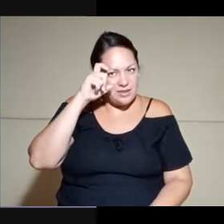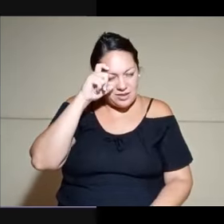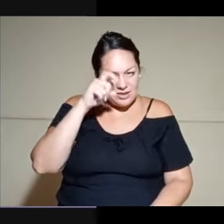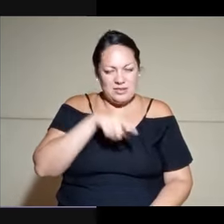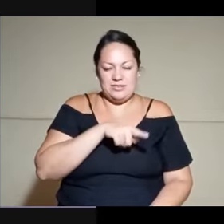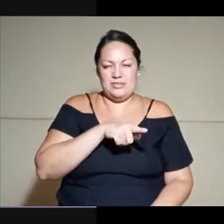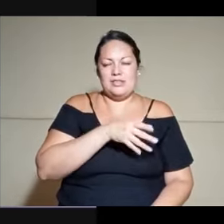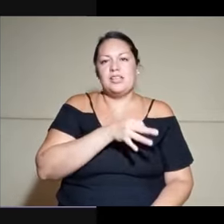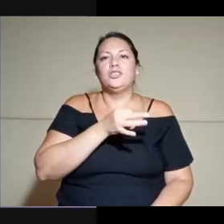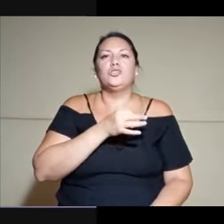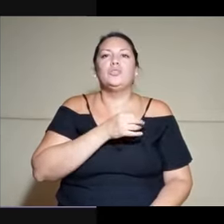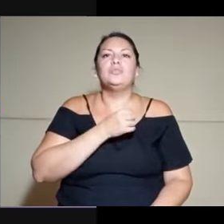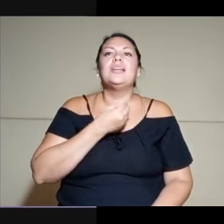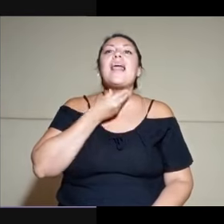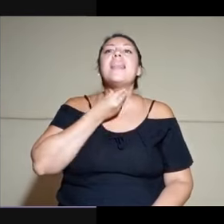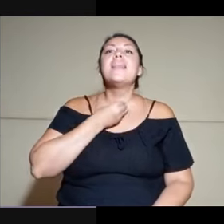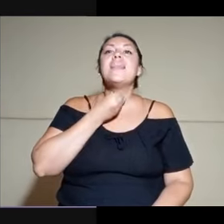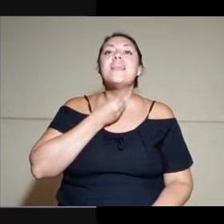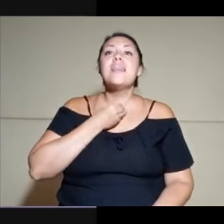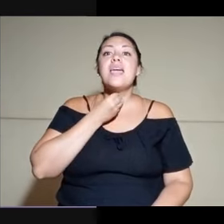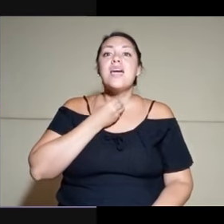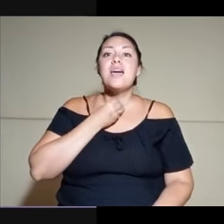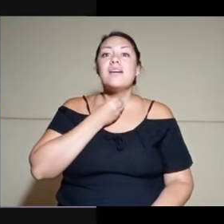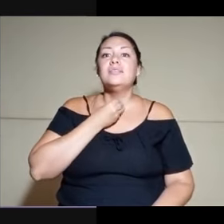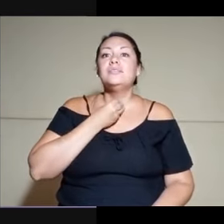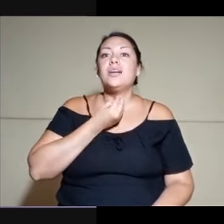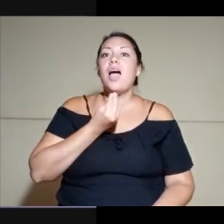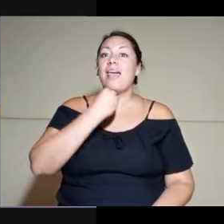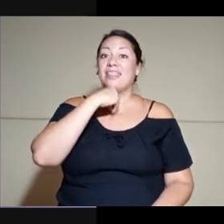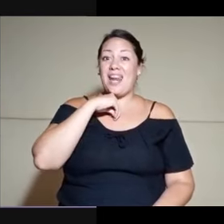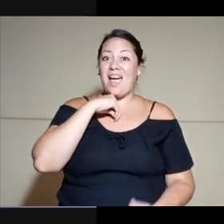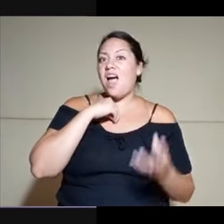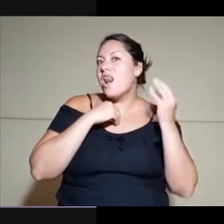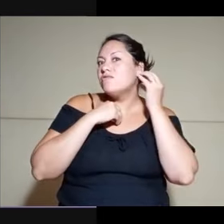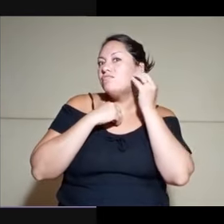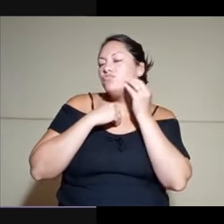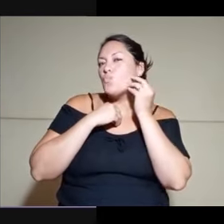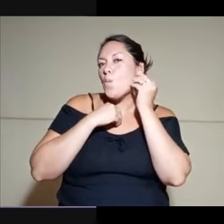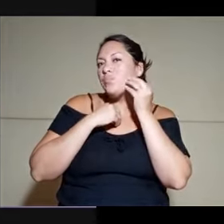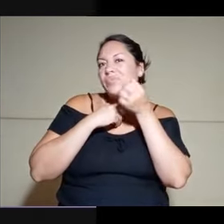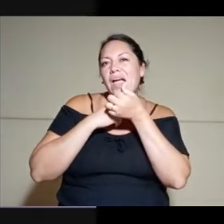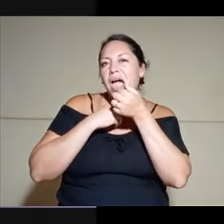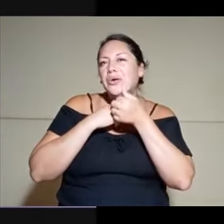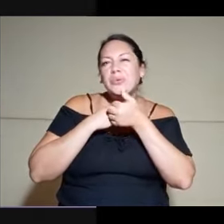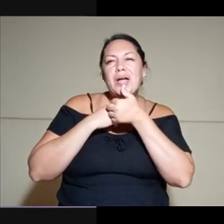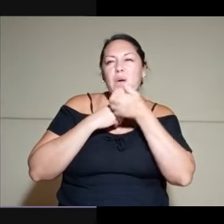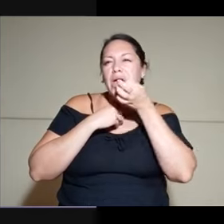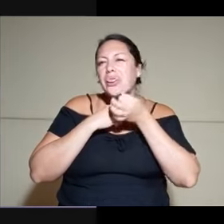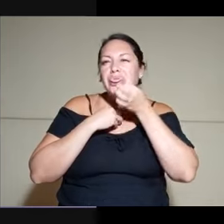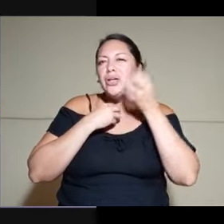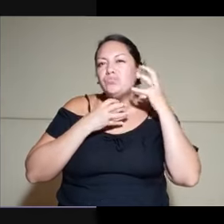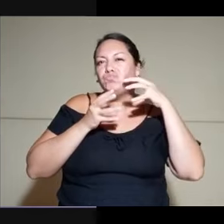y está inervada por el glosofaringio. Entonces, el glosofaringio inerva el tercio posterior de la lengua con las